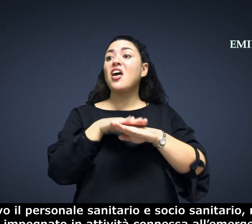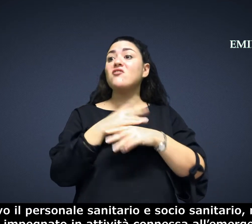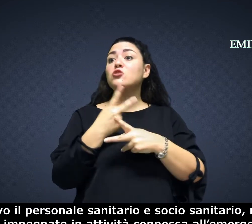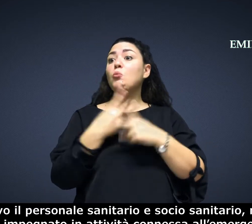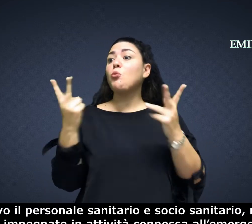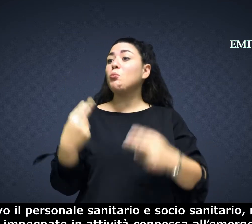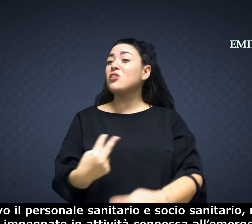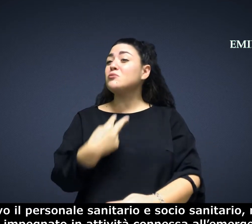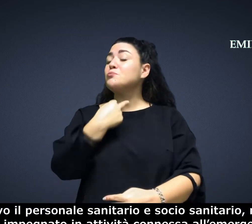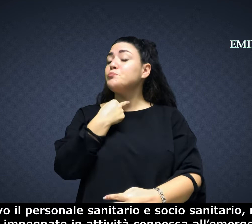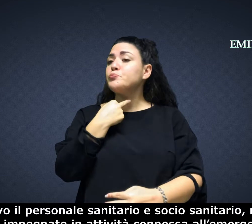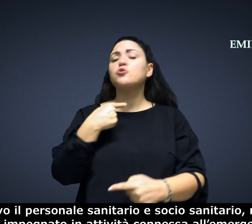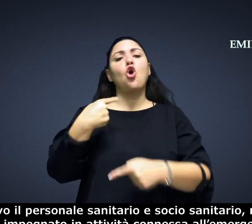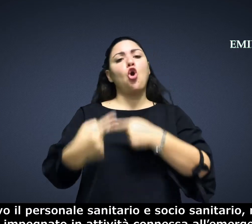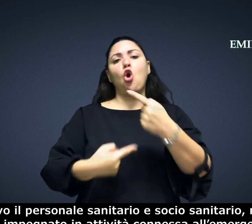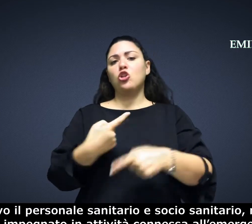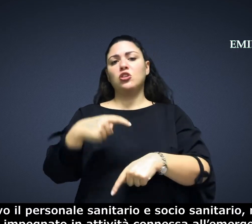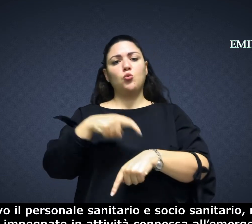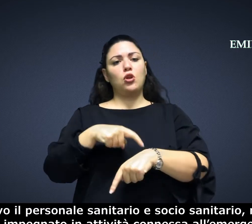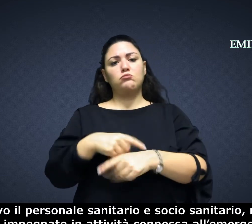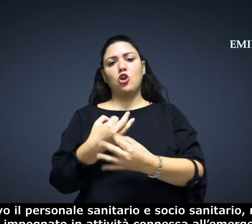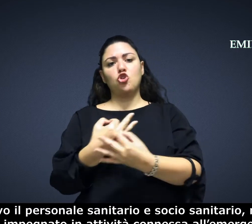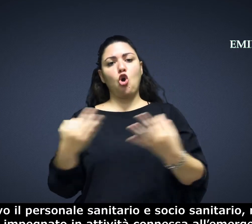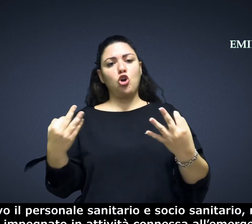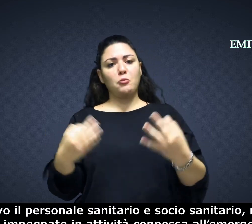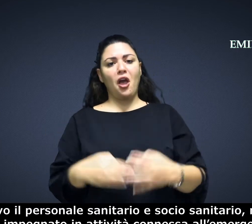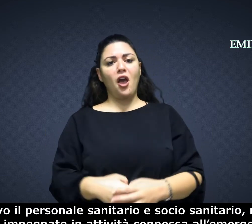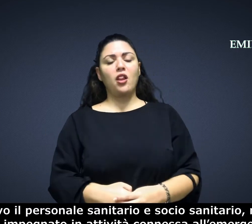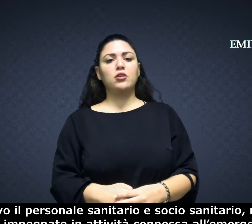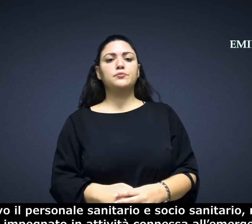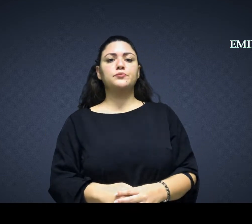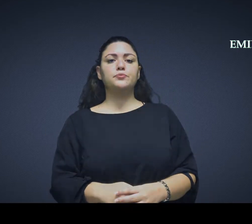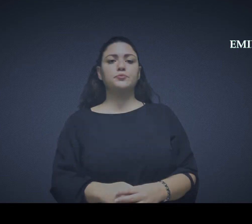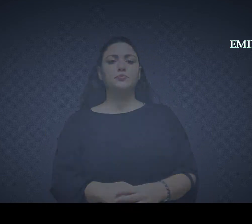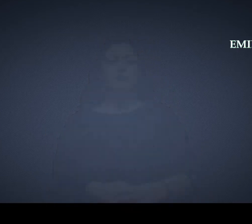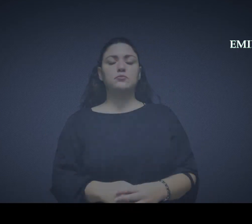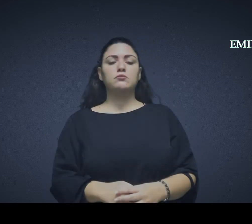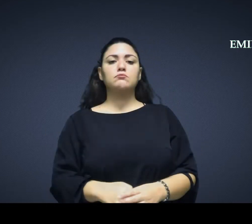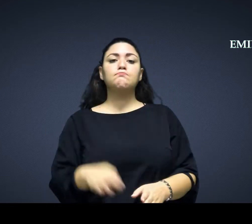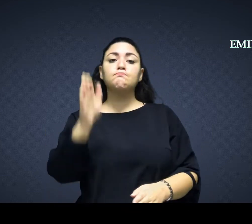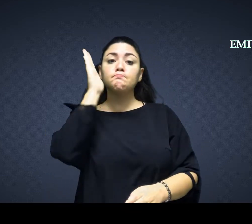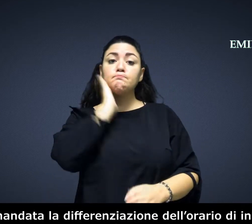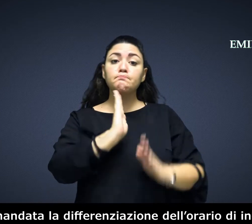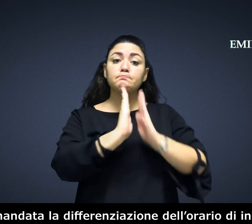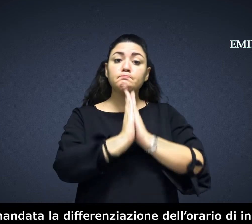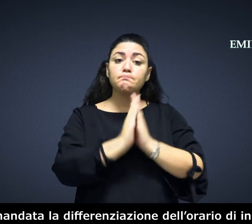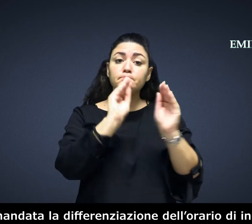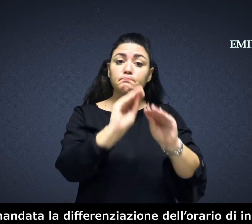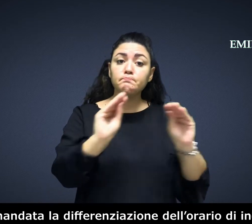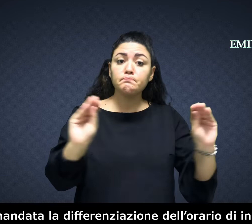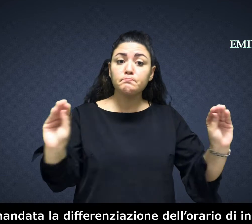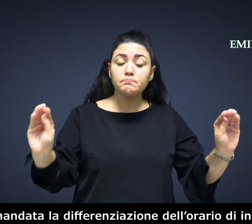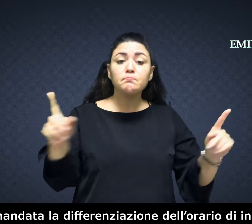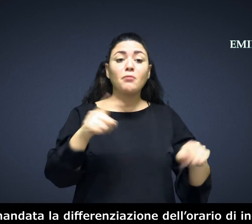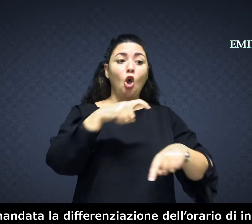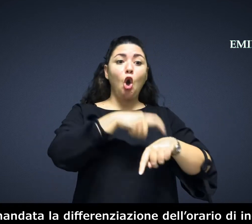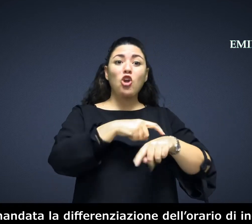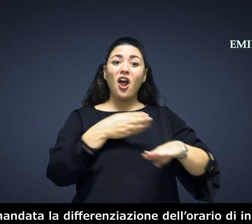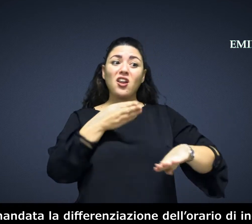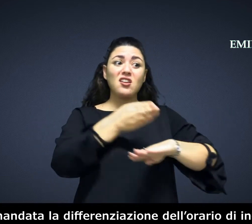servizi pubblici essenziali. È raccomandata la differenziazione dell'orario di ingresso del personale anche da parte dei datori di lavoro privati.